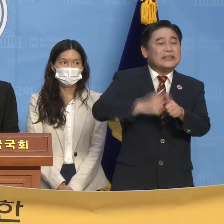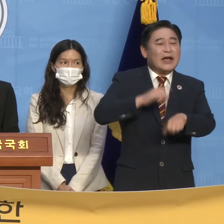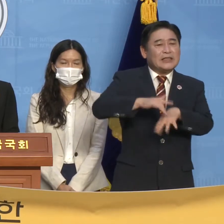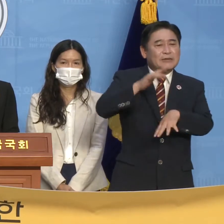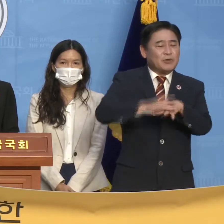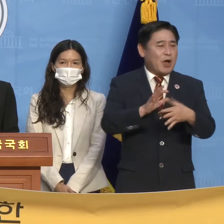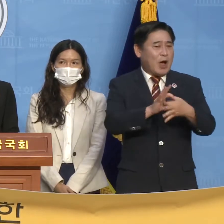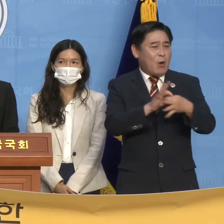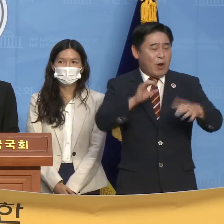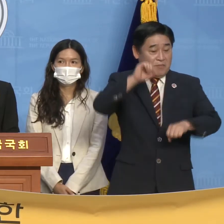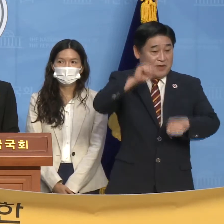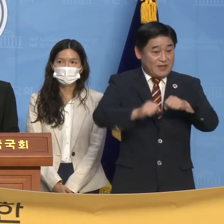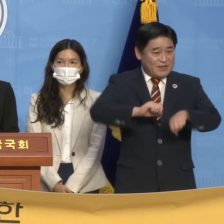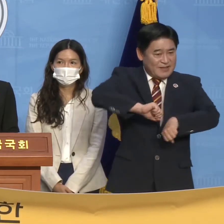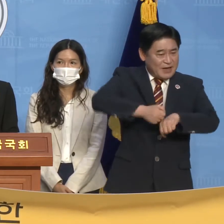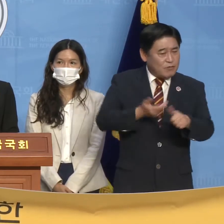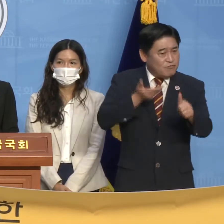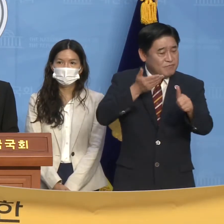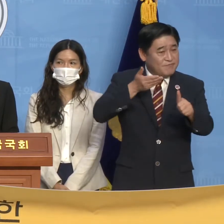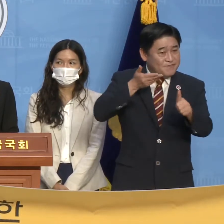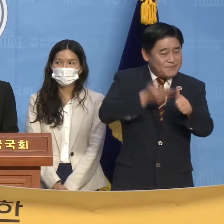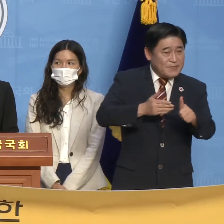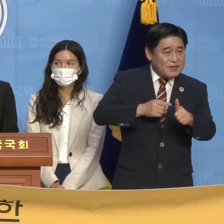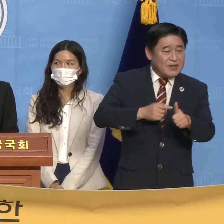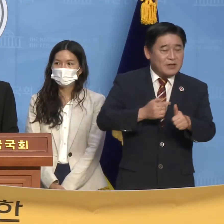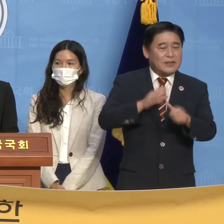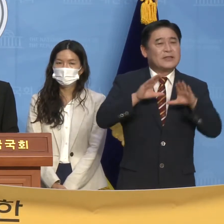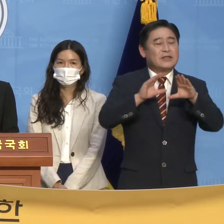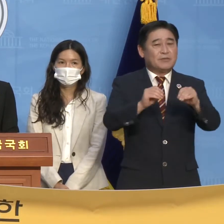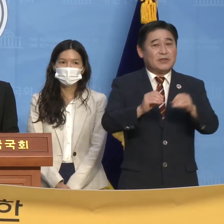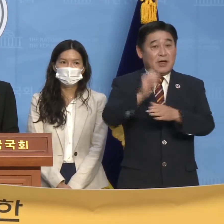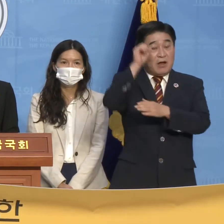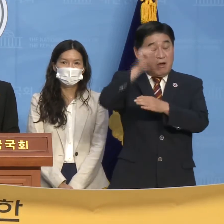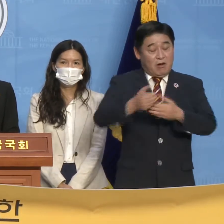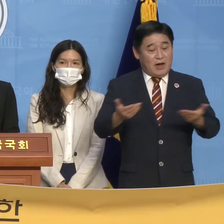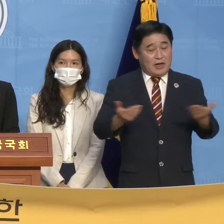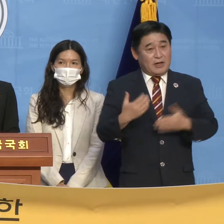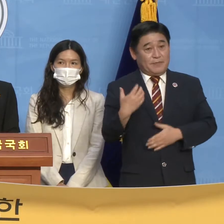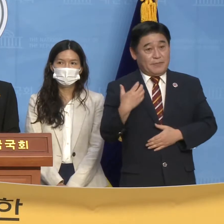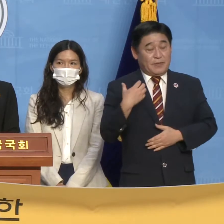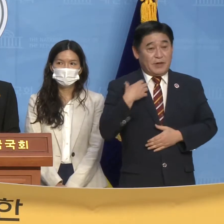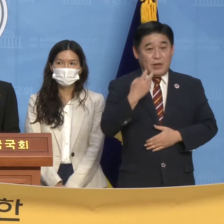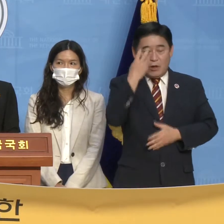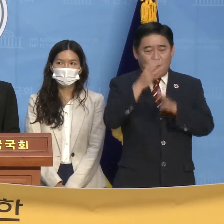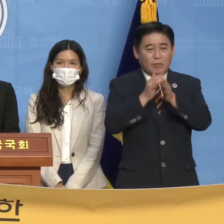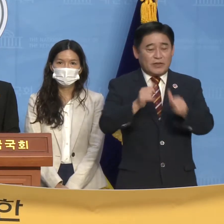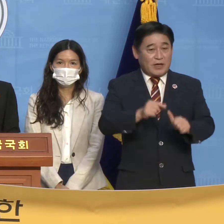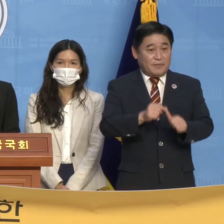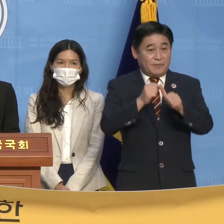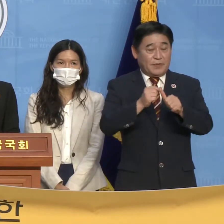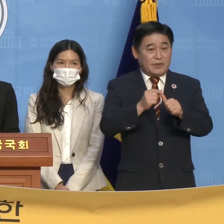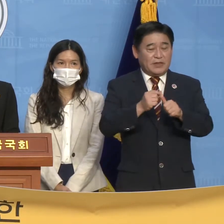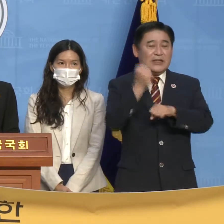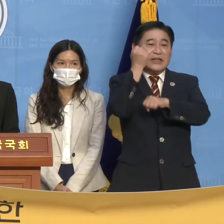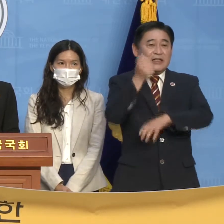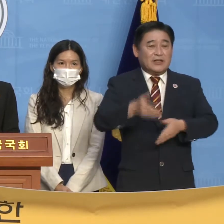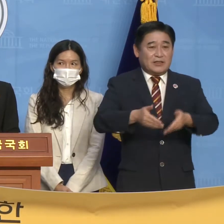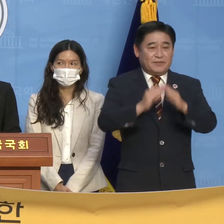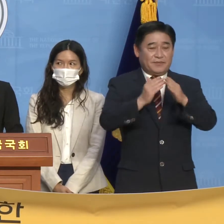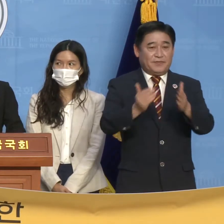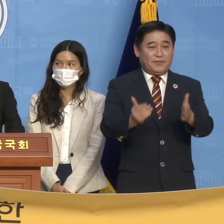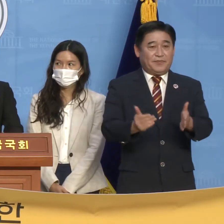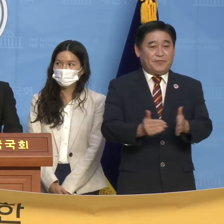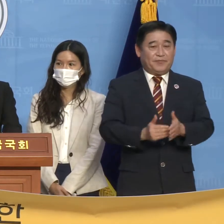없는 행동을 강요하는 행위를 금지, 허가 업무 등을 수행하는 검사관 위촉 임명 근거를